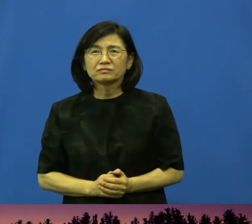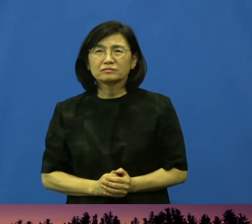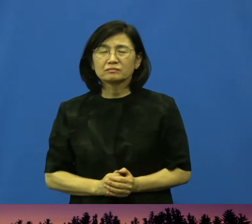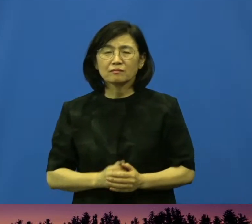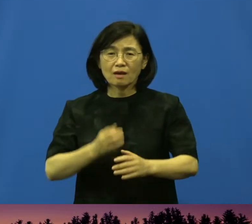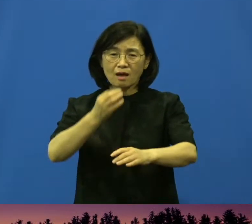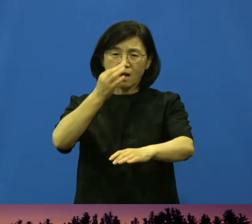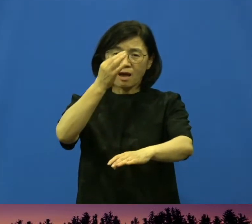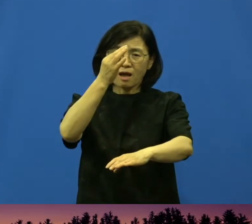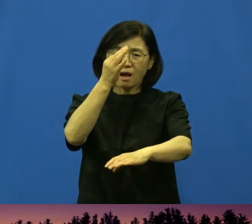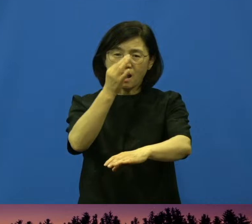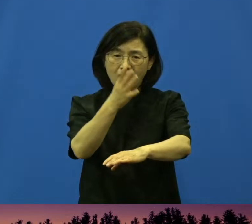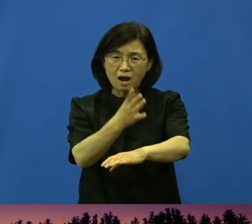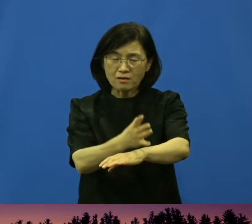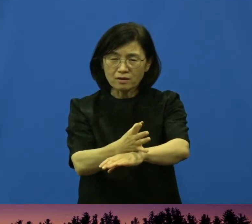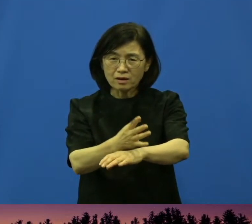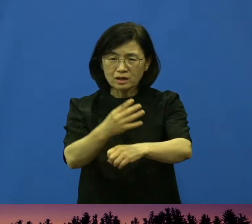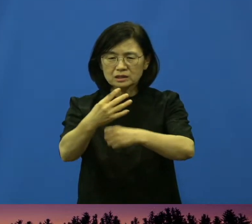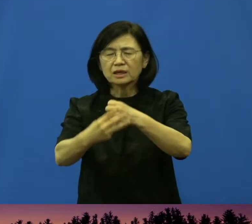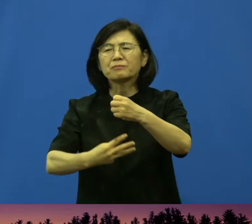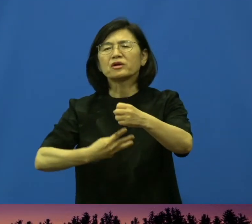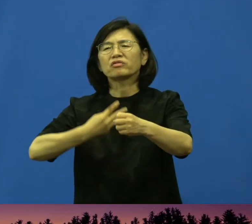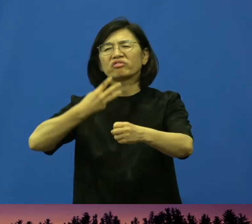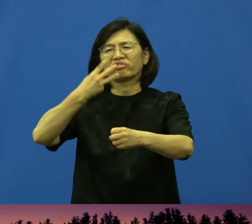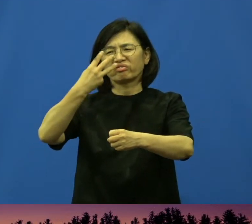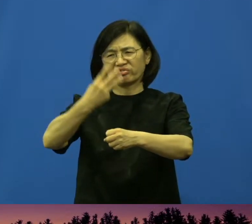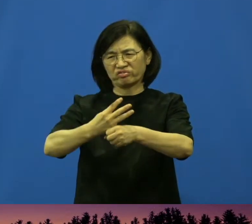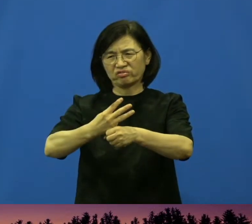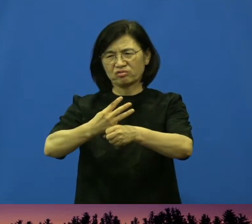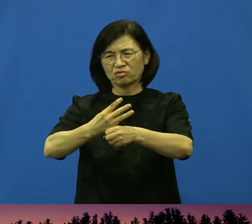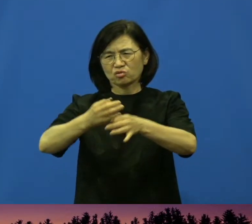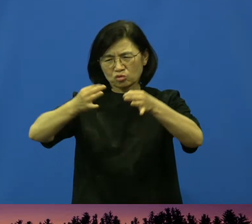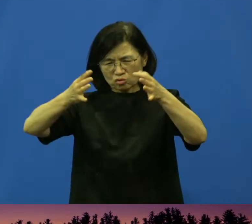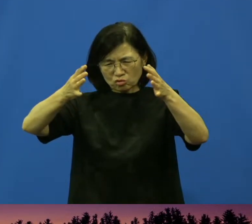간단하게 할 때는 3년이 됐어요.